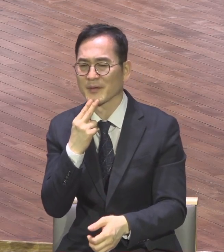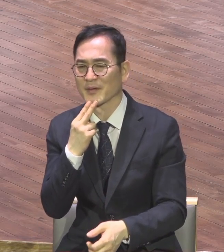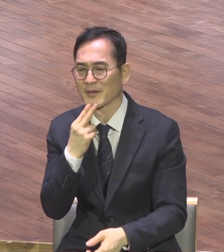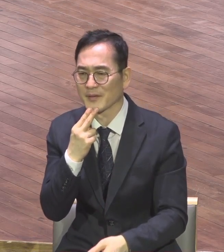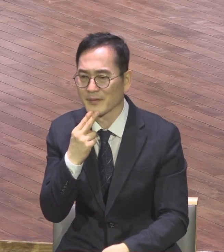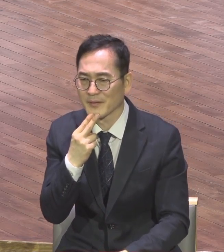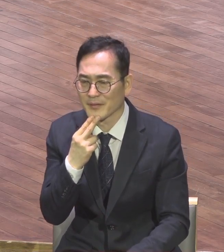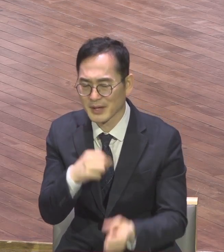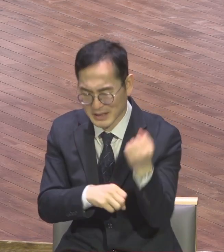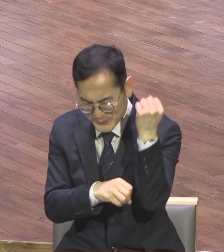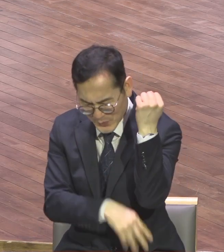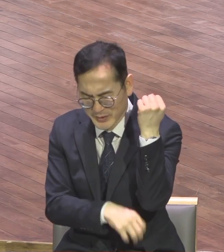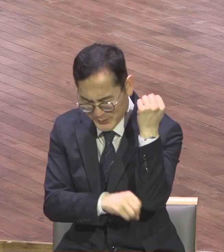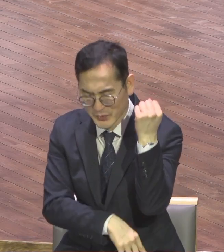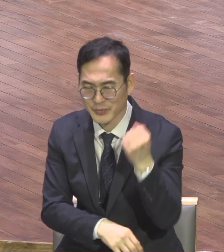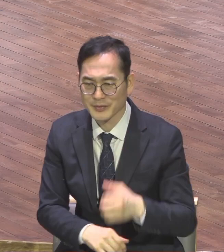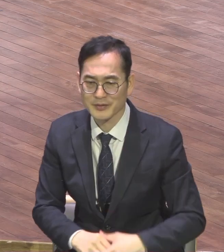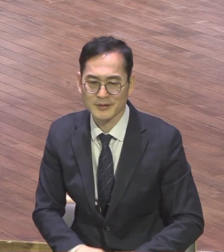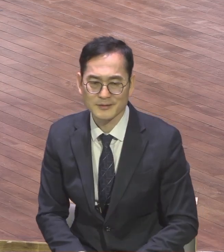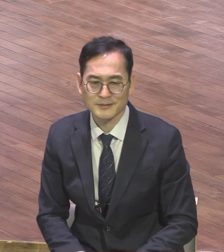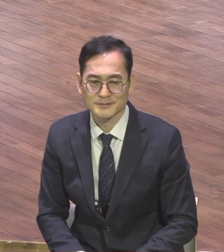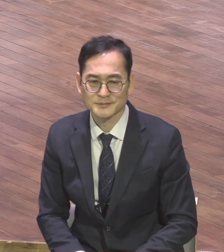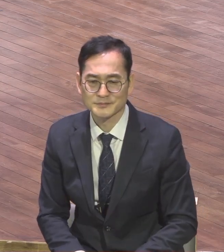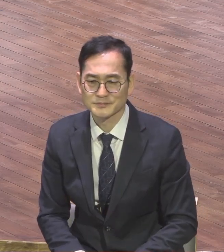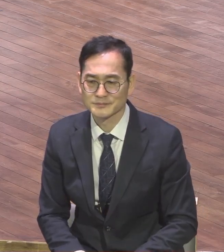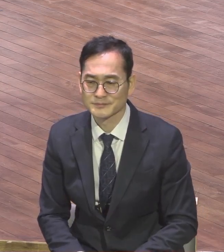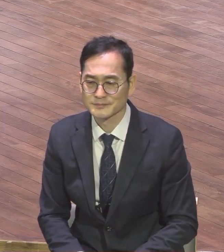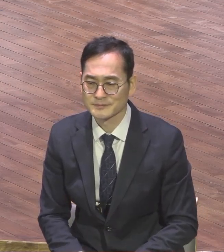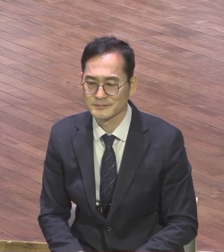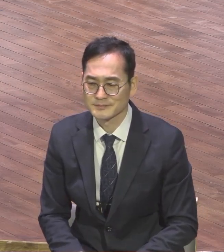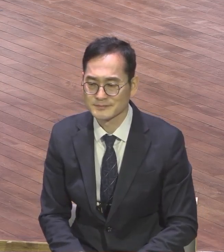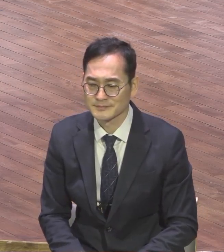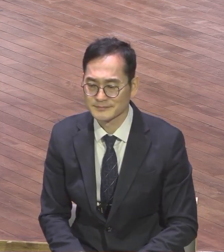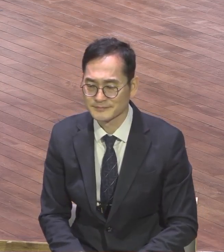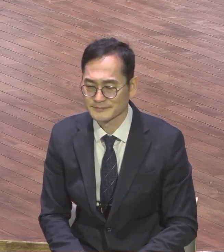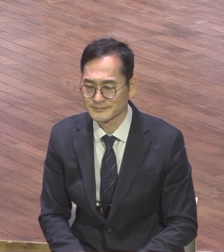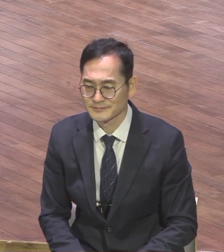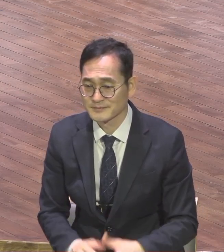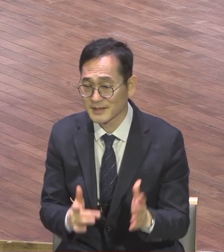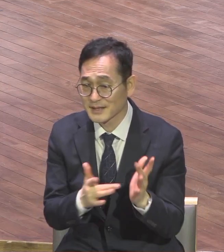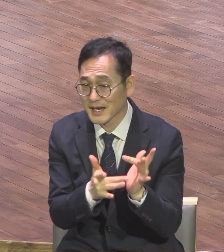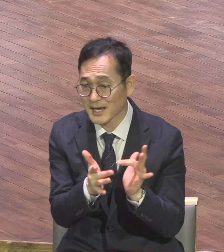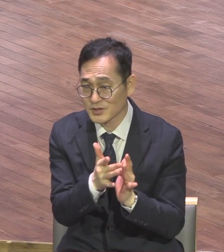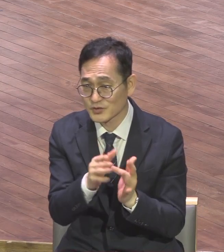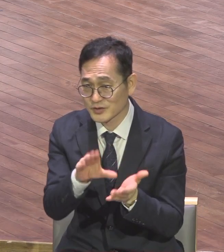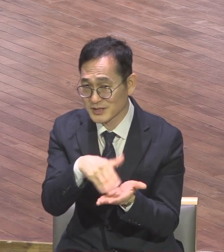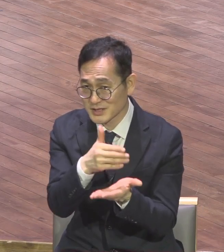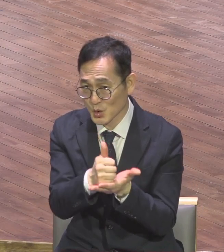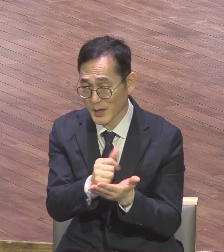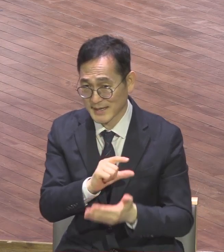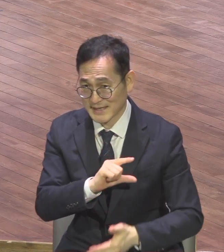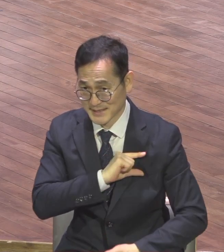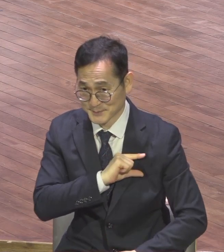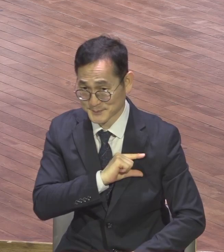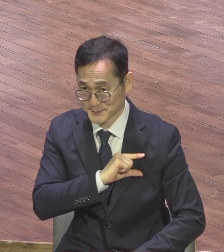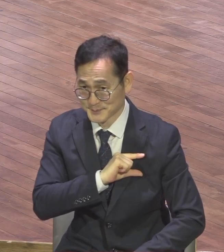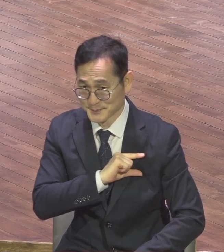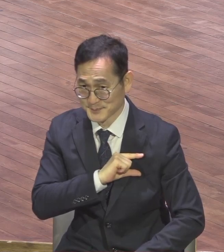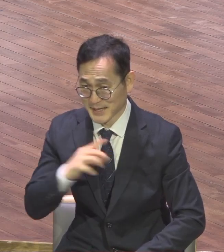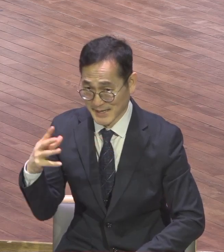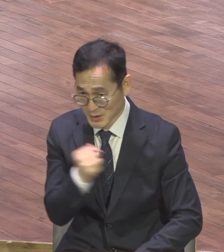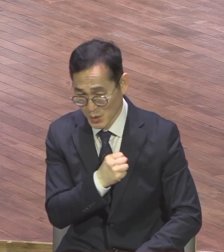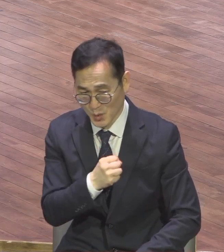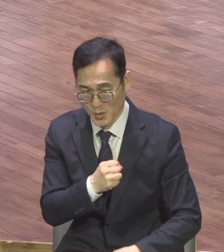단순했습니다. 복잡하게 생각하지 않았습니다. 아주 단순하게 예수 그리스도 이름의 능력을 믿고 사용한